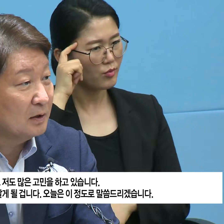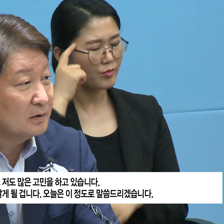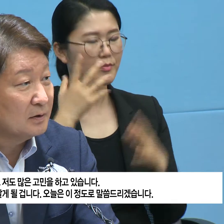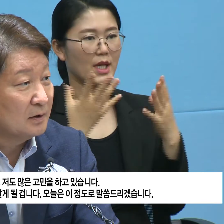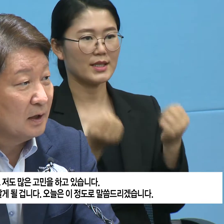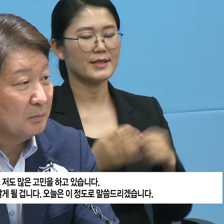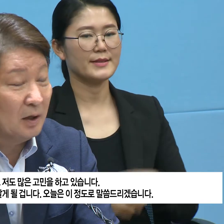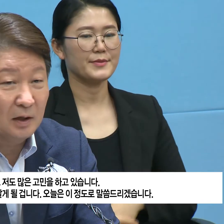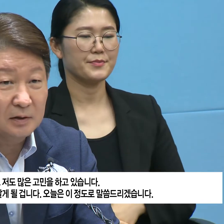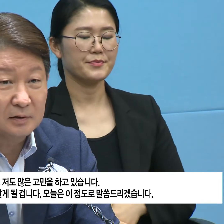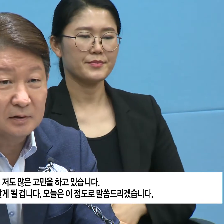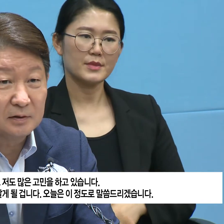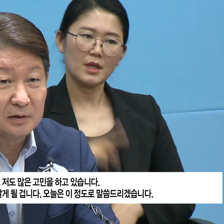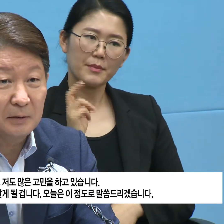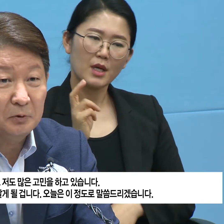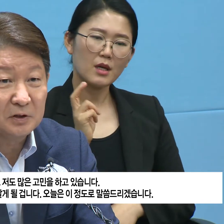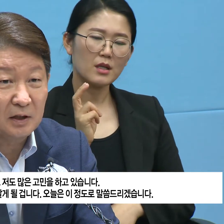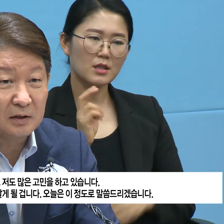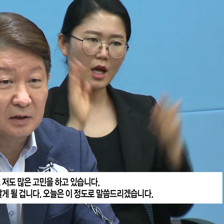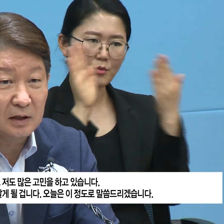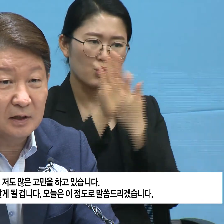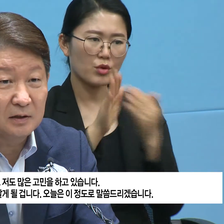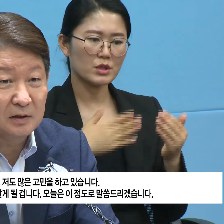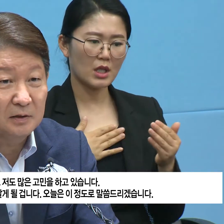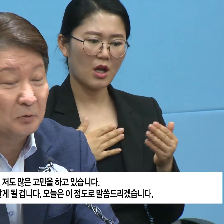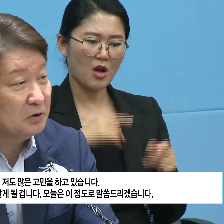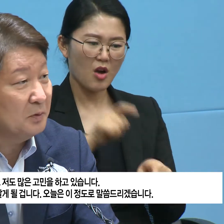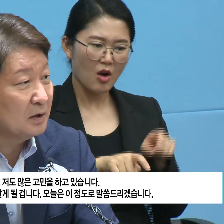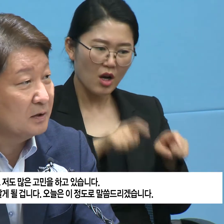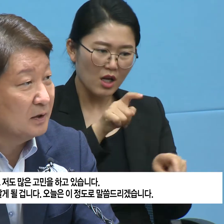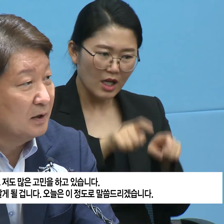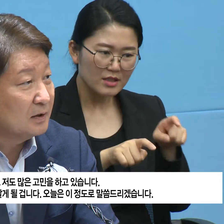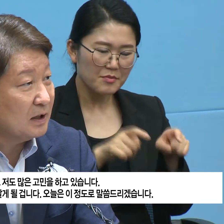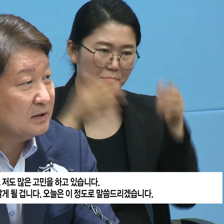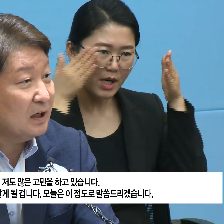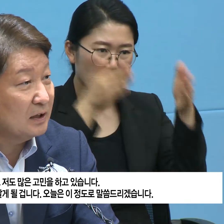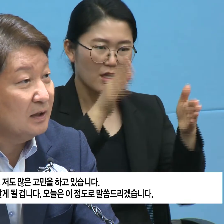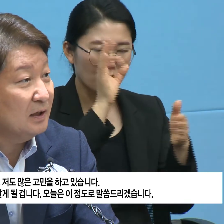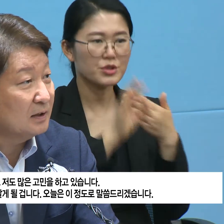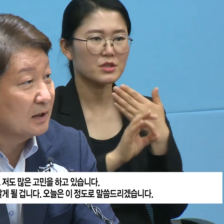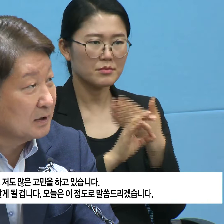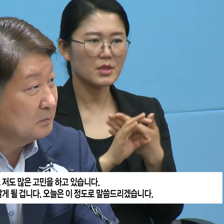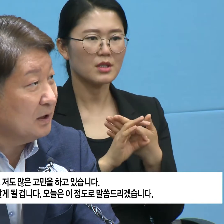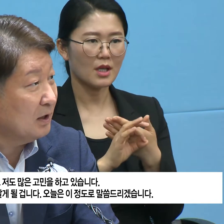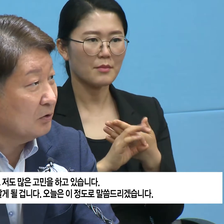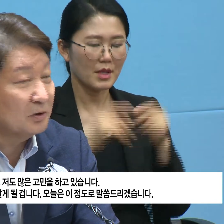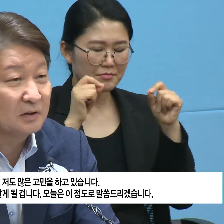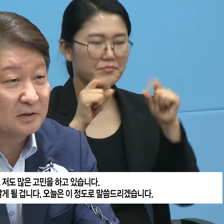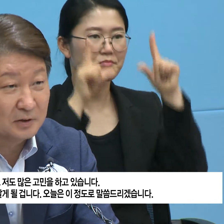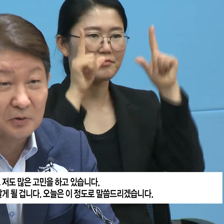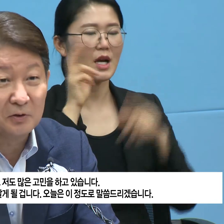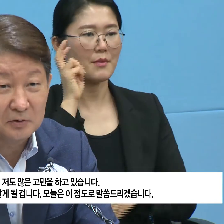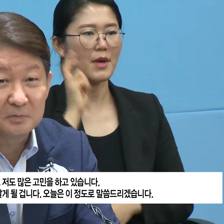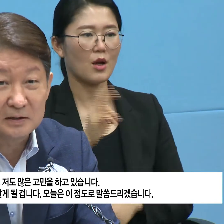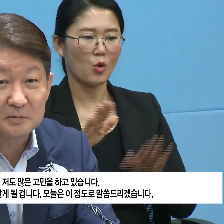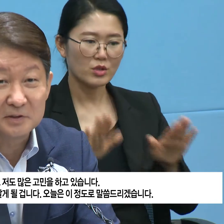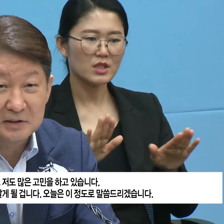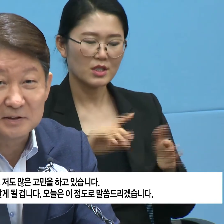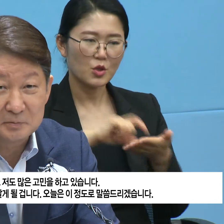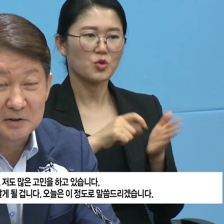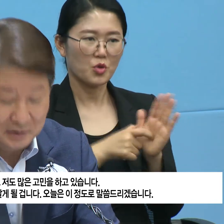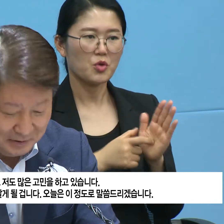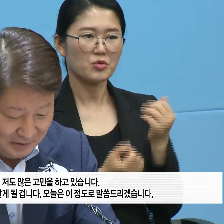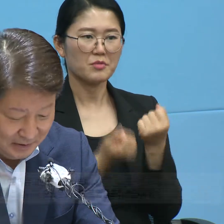있습니다. 아마 앞으로 제가 걸어가는 길을 보시면은 차차 알게 될 겁니다. 오늘은 이 정도로